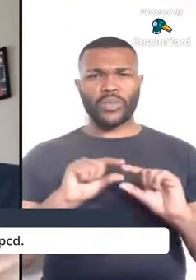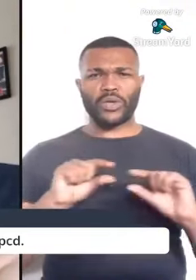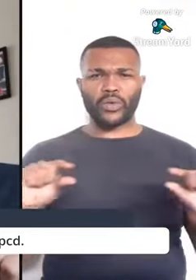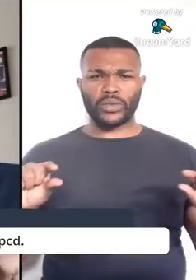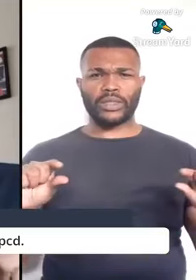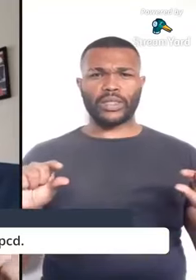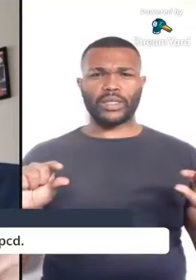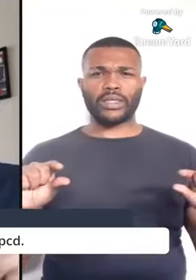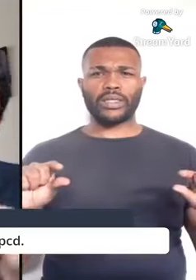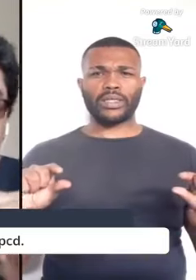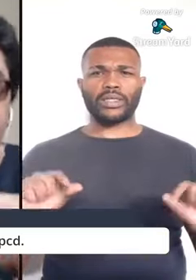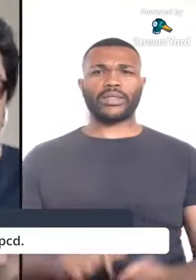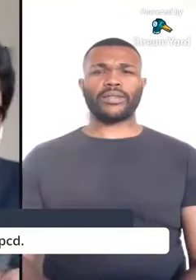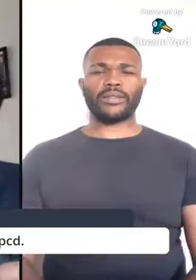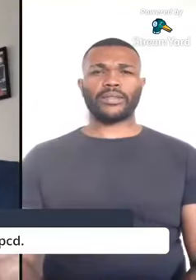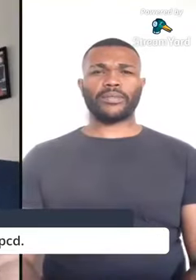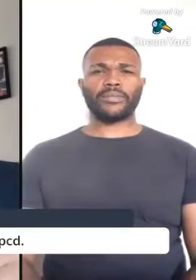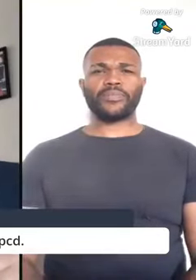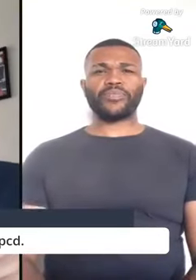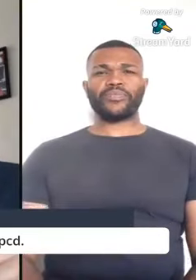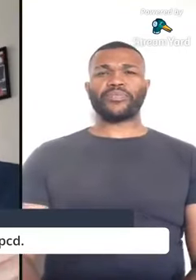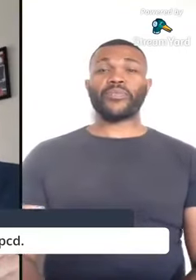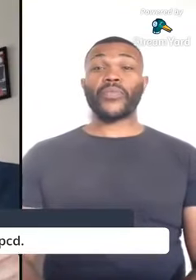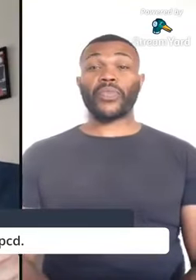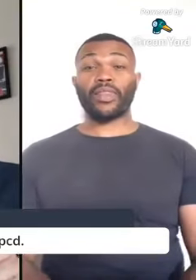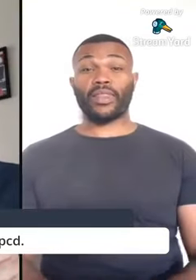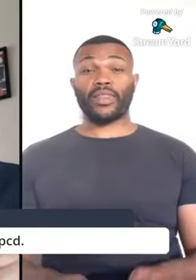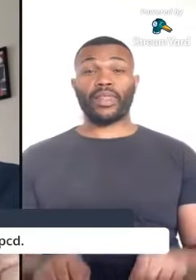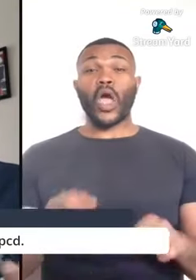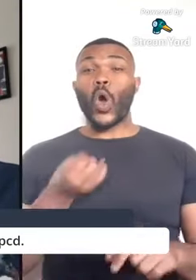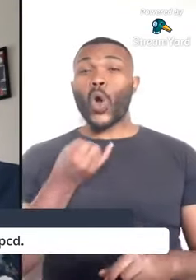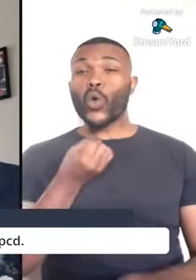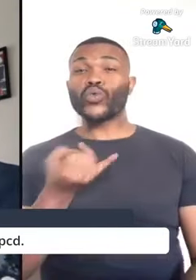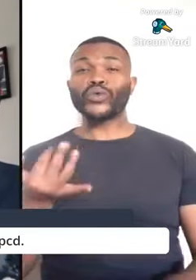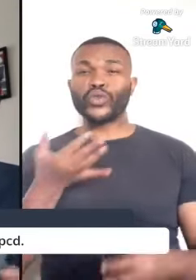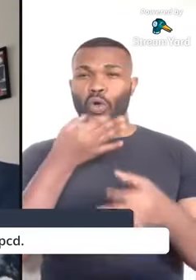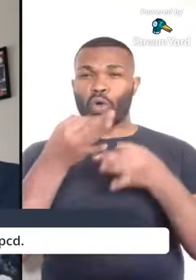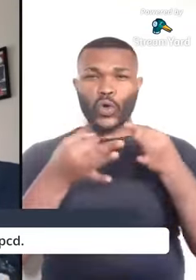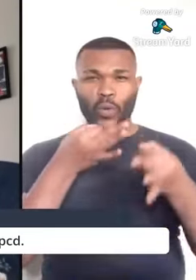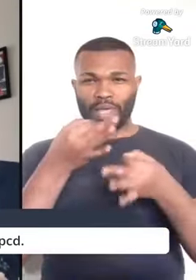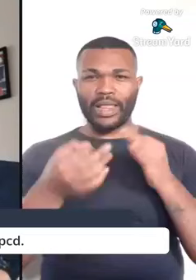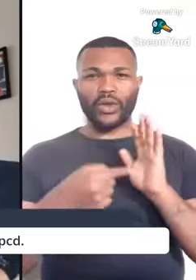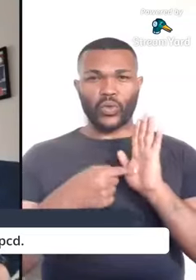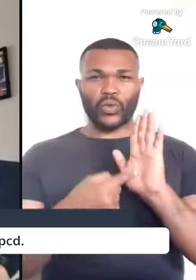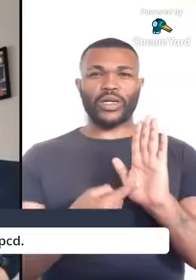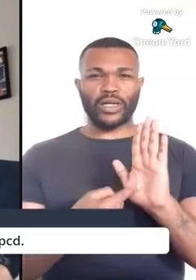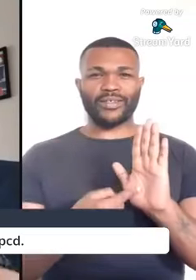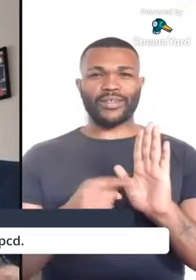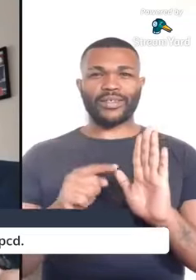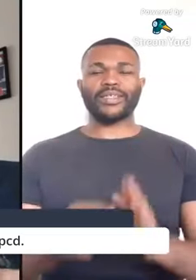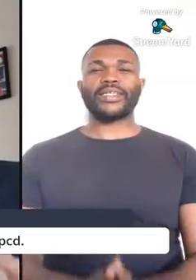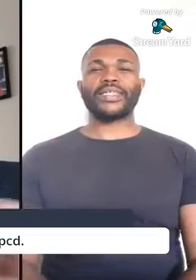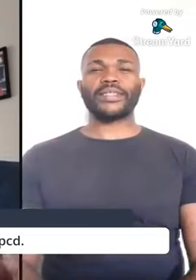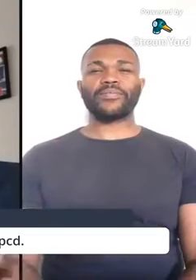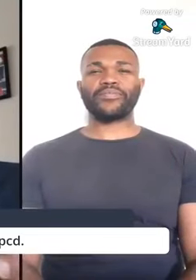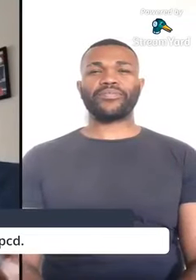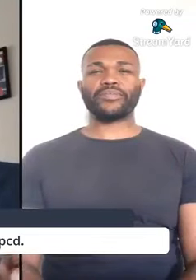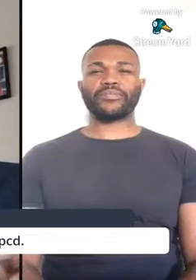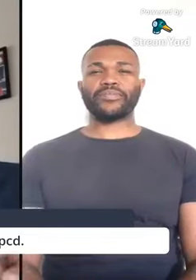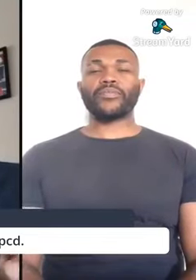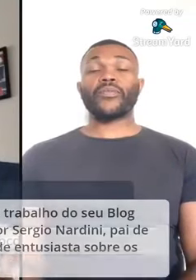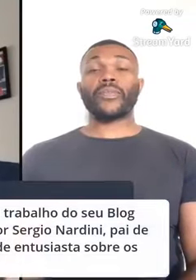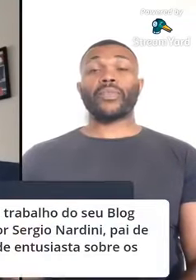salve Ventura. Obrigado, Adriana. Estou botando uns comentários. O primeiro, depois eu boto as perguntas. Tá bom. Quando eu entrei